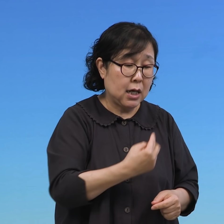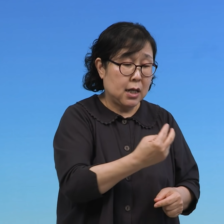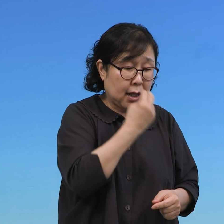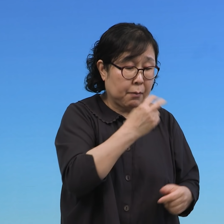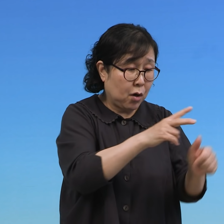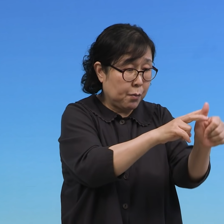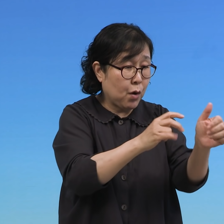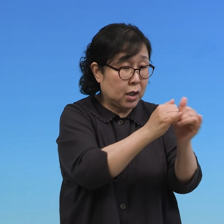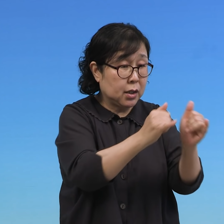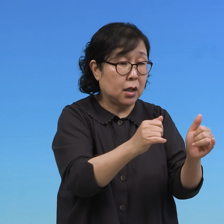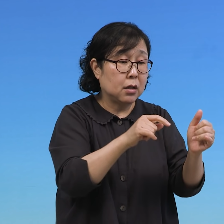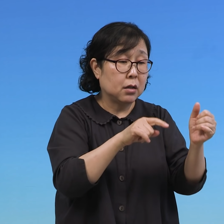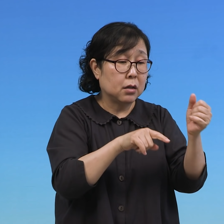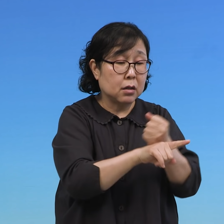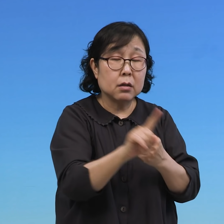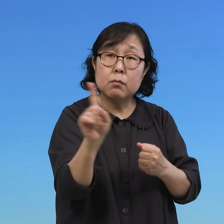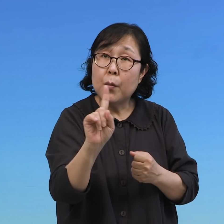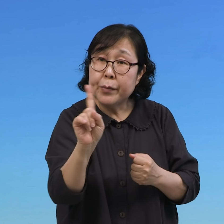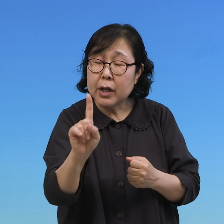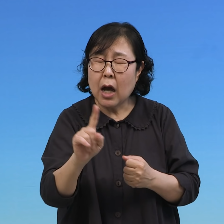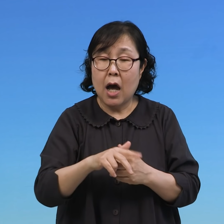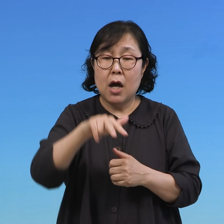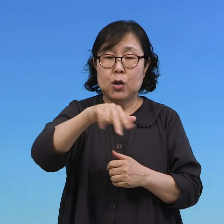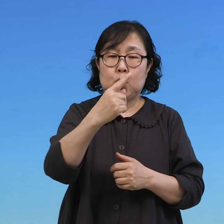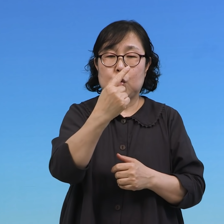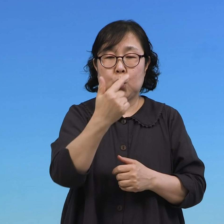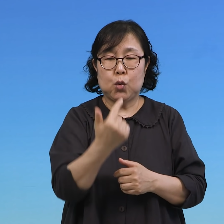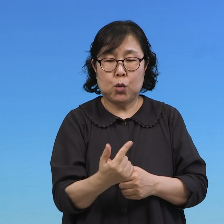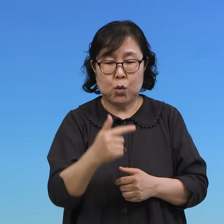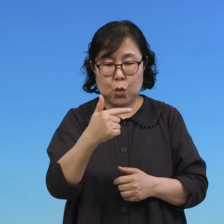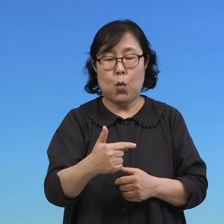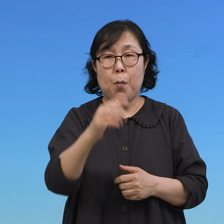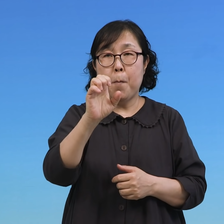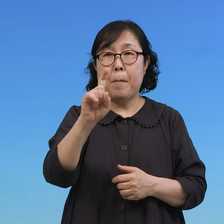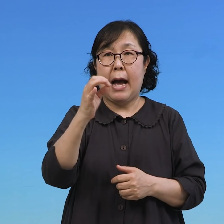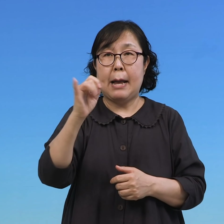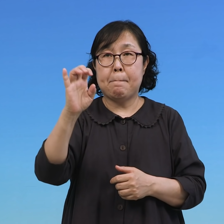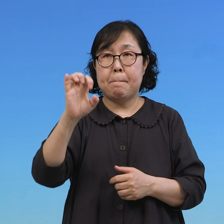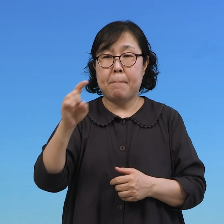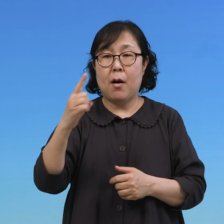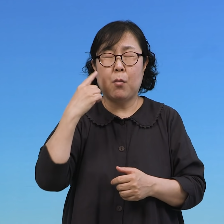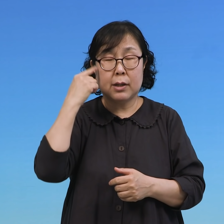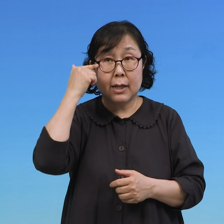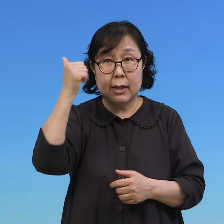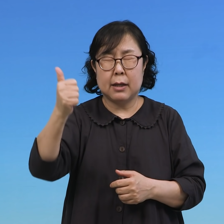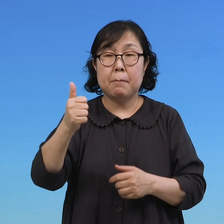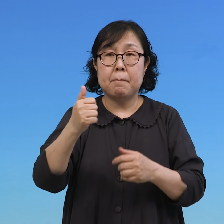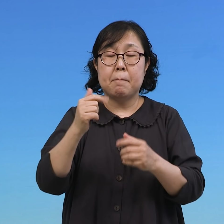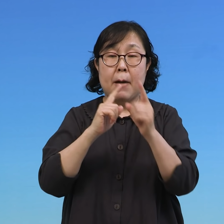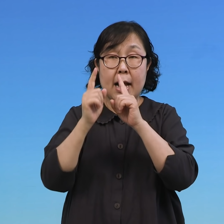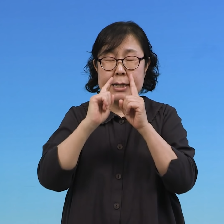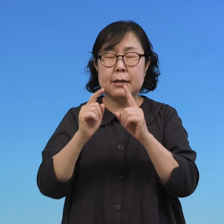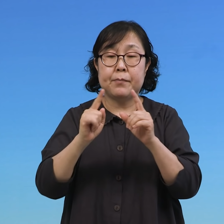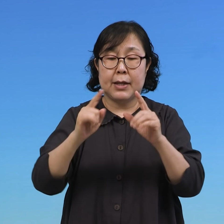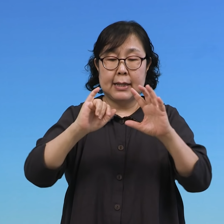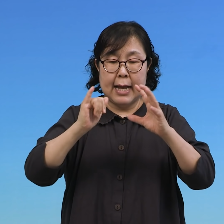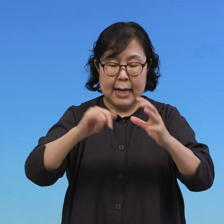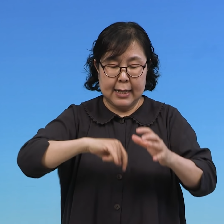무슨 뜻인가? 그 미국의 존 파이프 목사님의 설명을 들어보십시오. 이 생명을 미워한다는 거 이렇게 설명합니다.